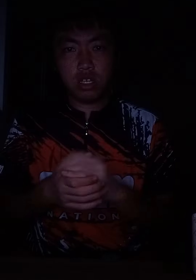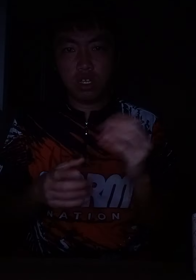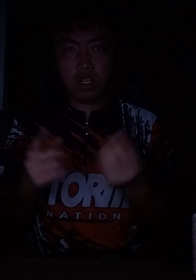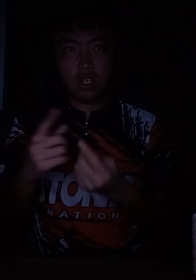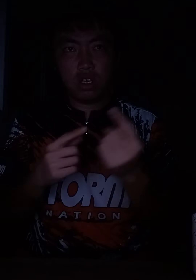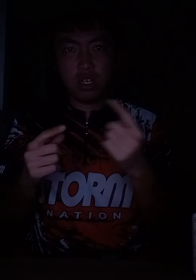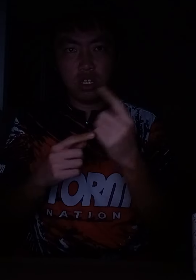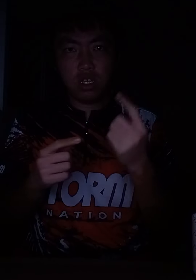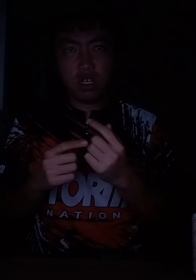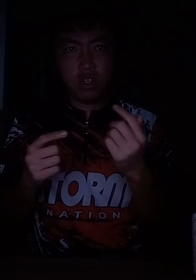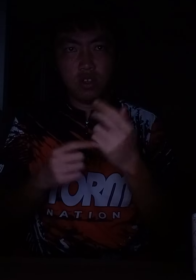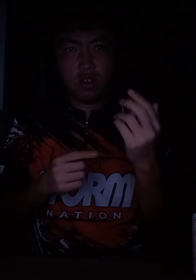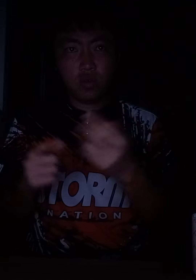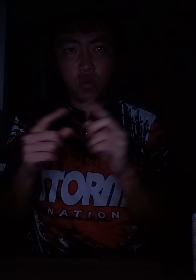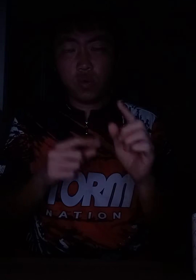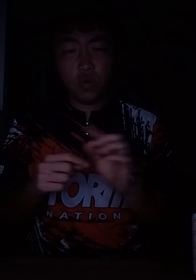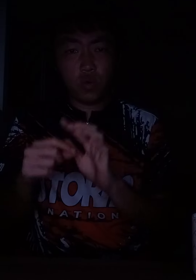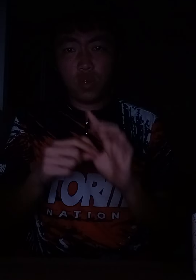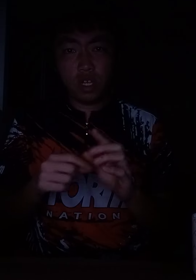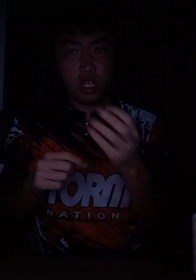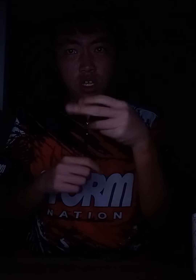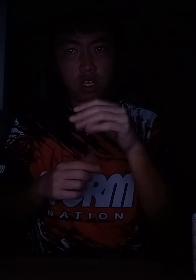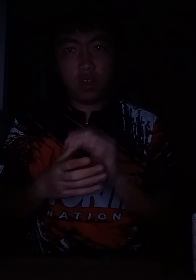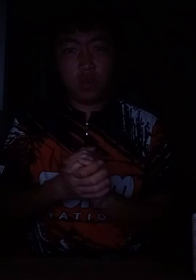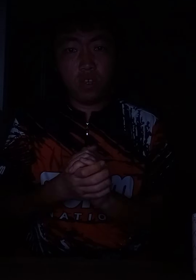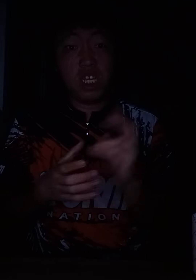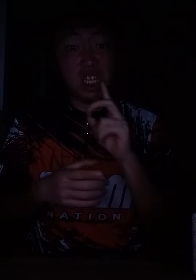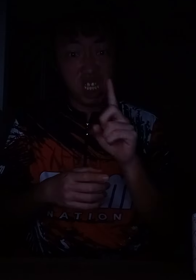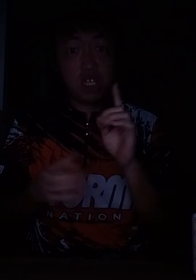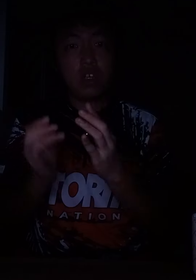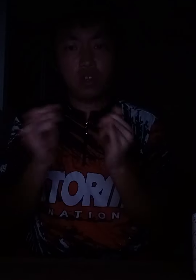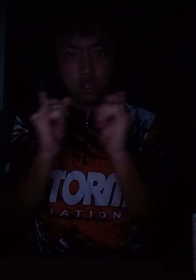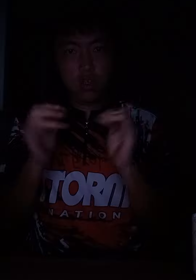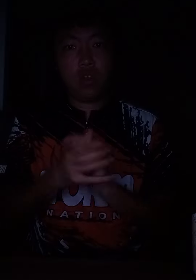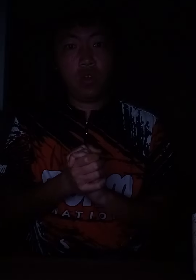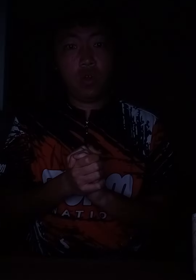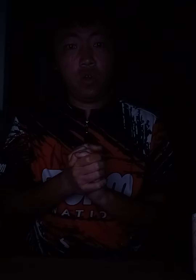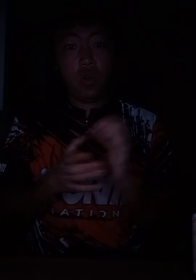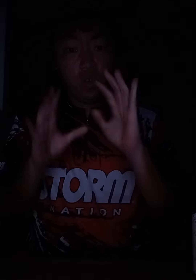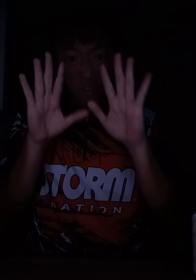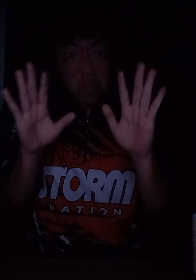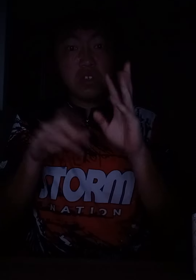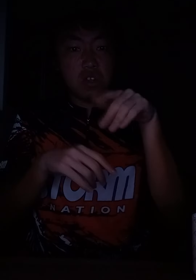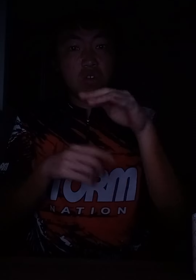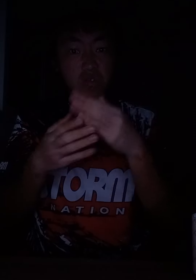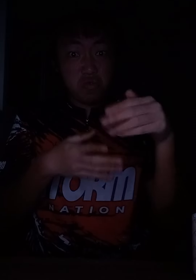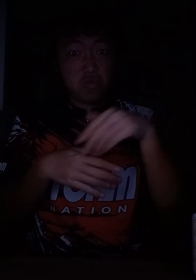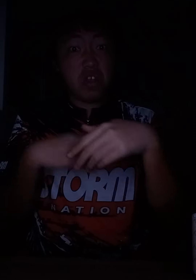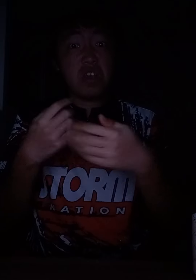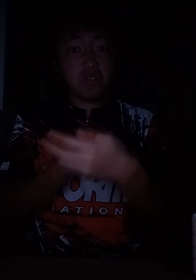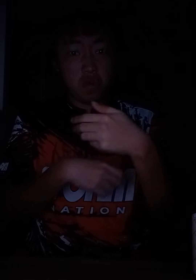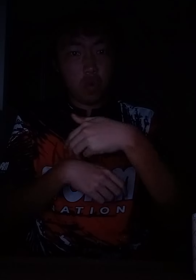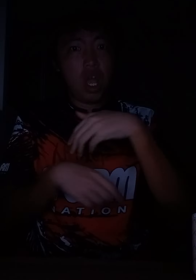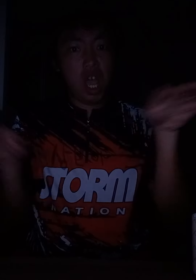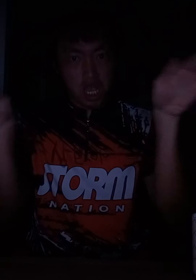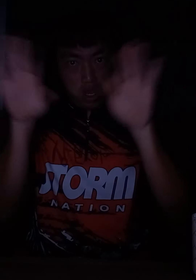더욱더 안타깝습니다. 저희 코레일이라고 써 있는 게 보이실 텐데요. 지난 2일 있었던 일이에요. 오후 10시경 한 수도권의 전동차 안에서 이